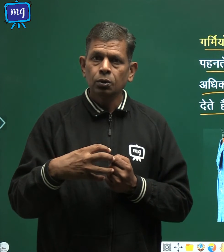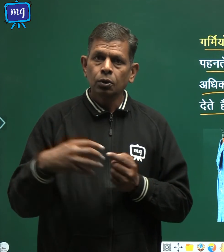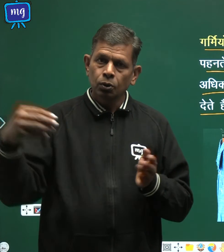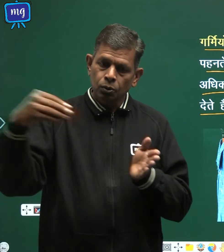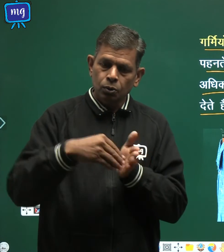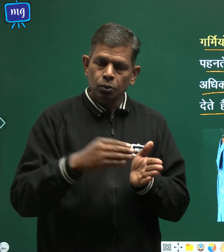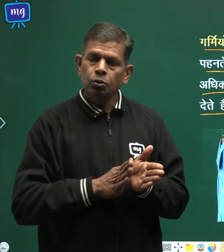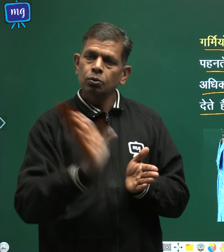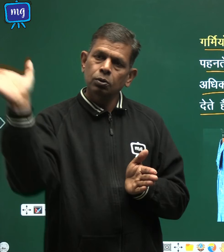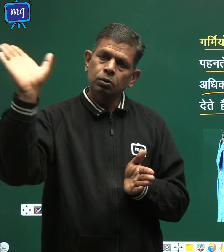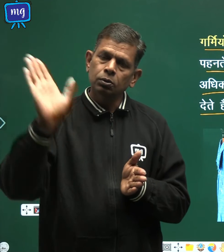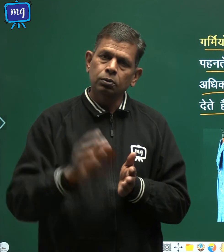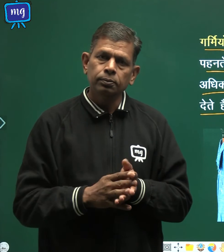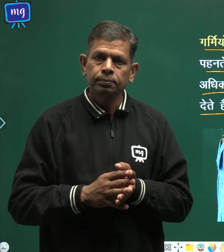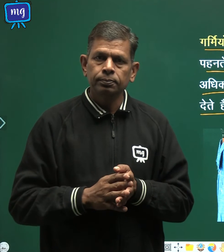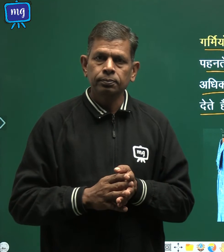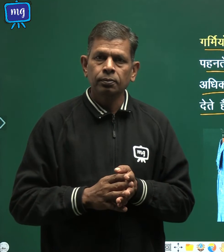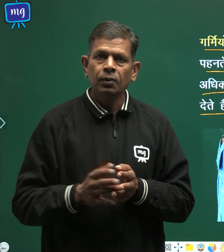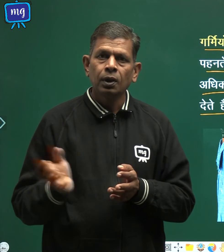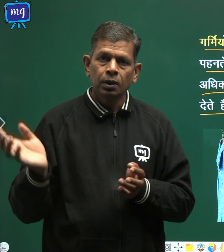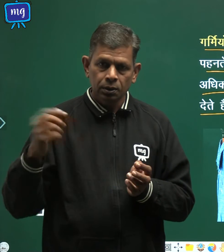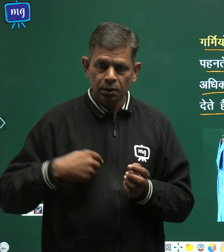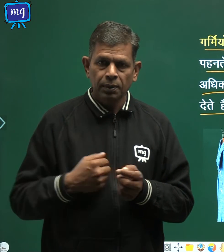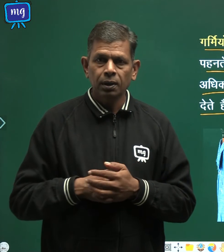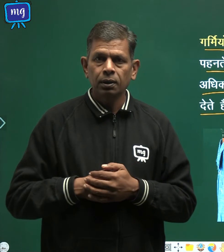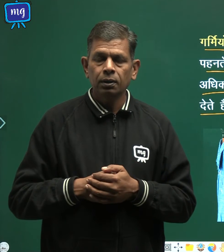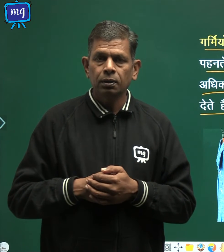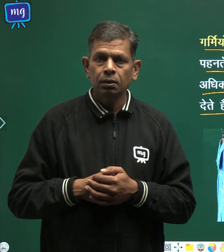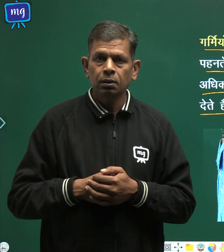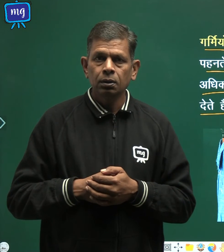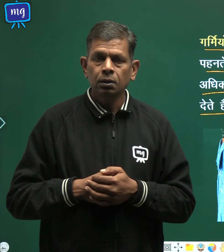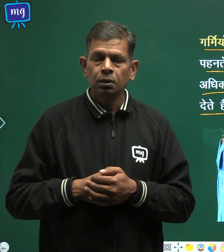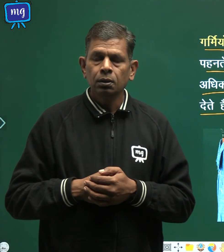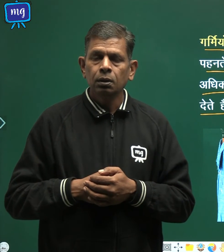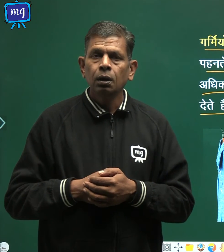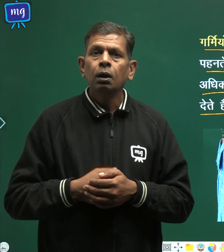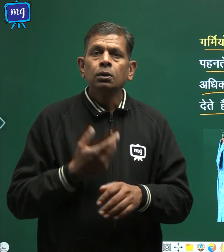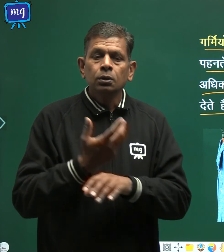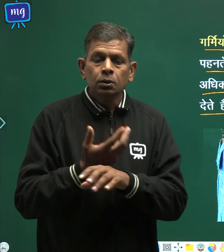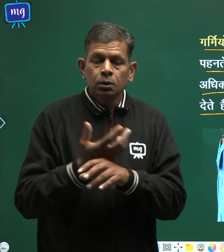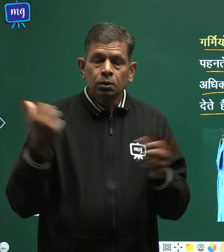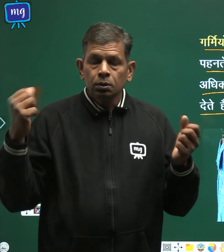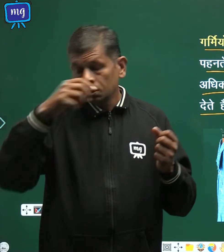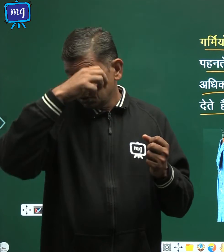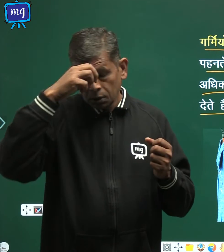परावर्तित कर देते हैं, जिससे हमें कम गर्मी लगती है।